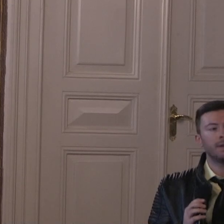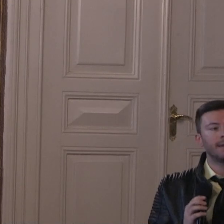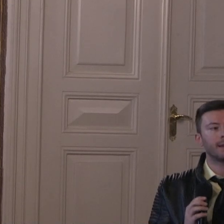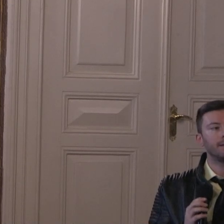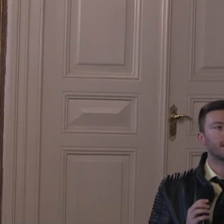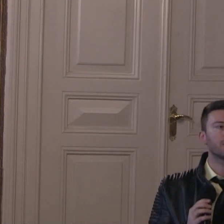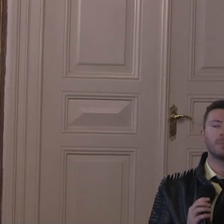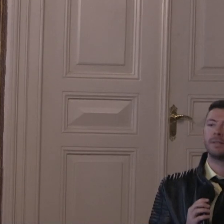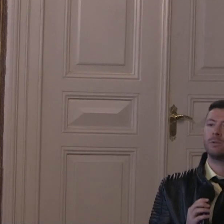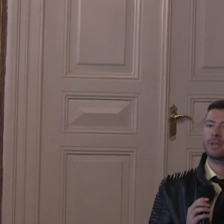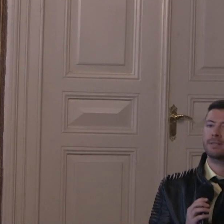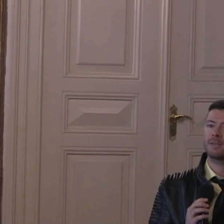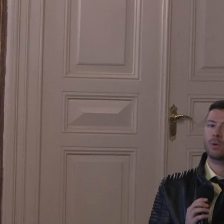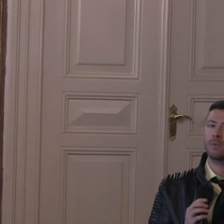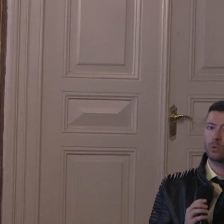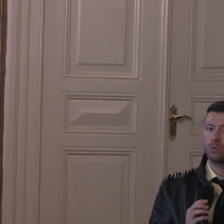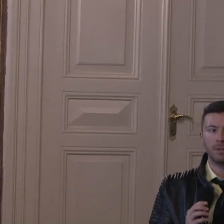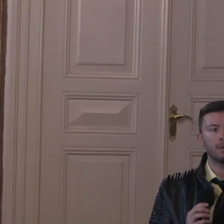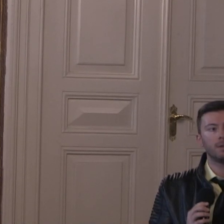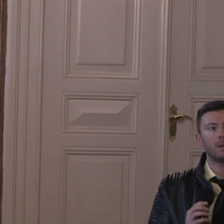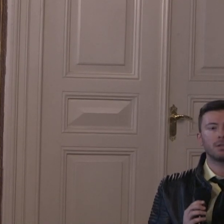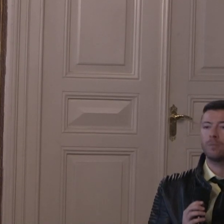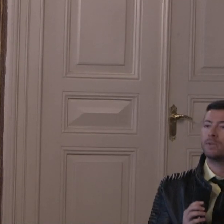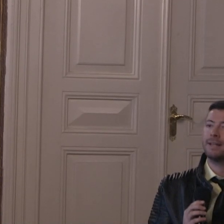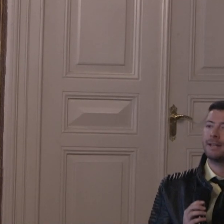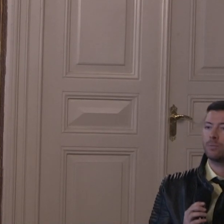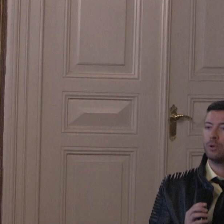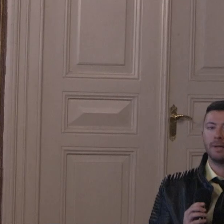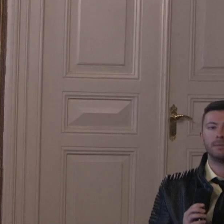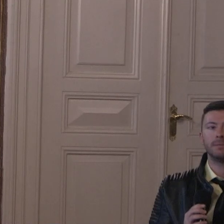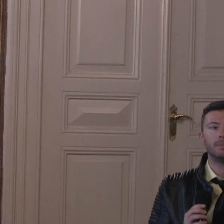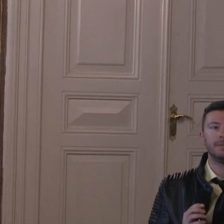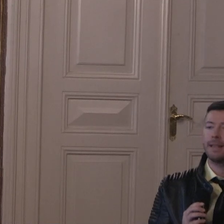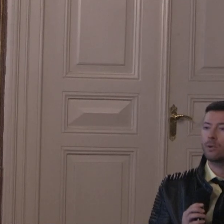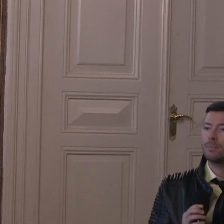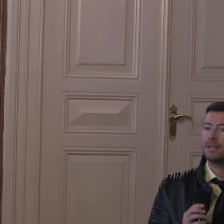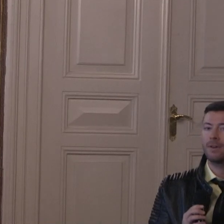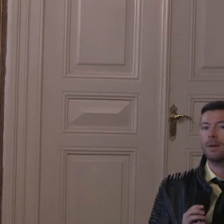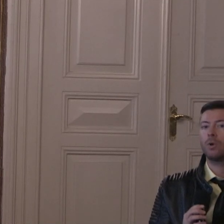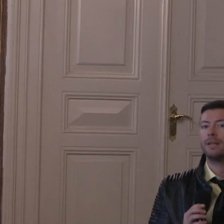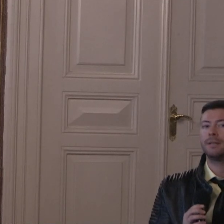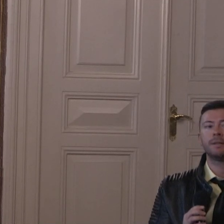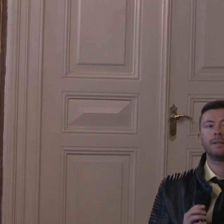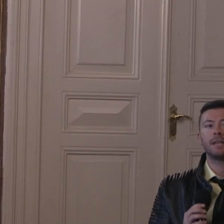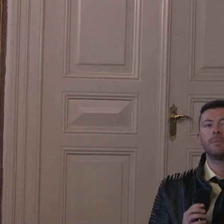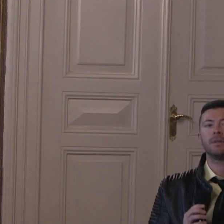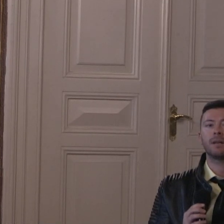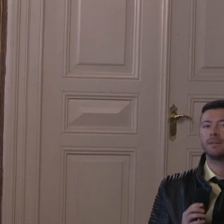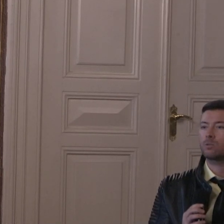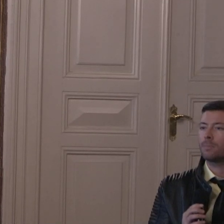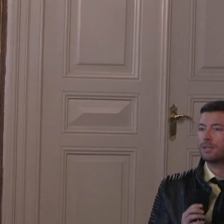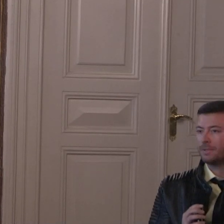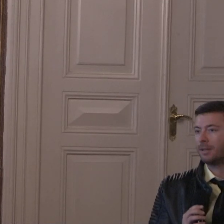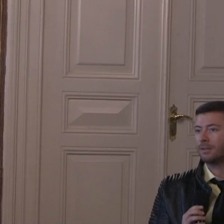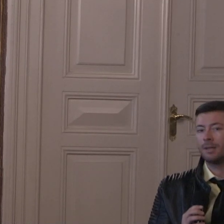için engellilik araştırmaları yüksek lisans programını duyunca acaba bunlar neler yapıyor, ben neler öğrenebilirim ve ben bu alanda ne gibi